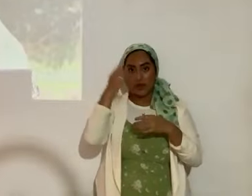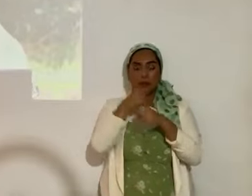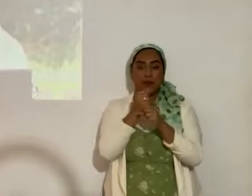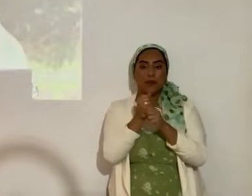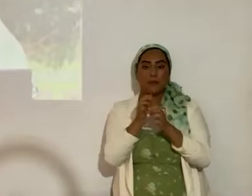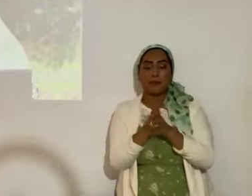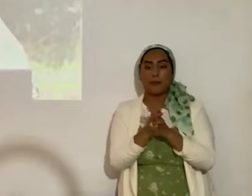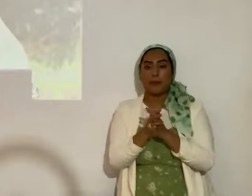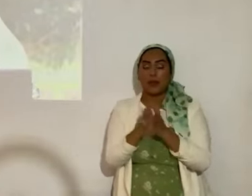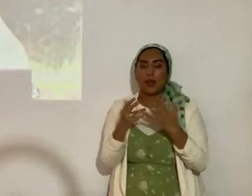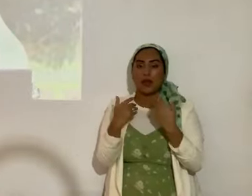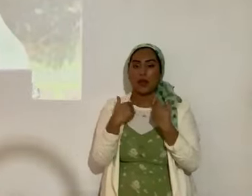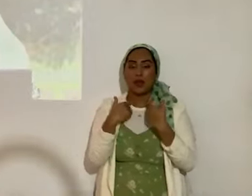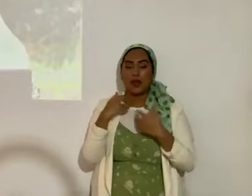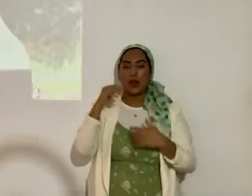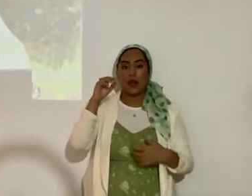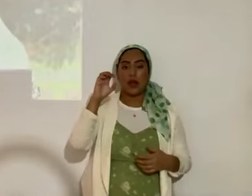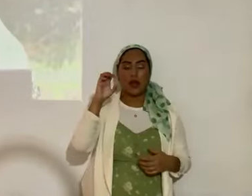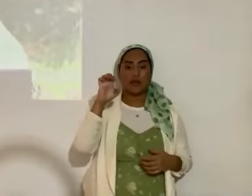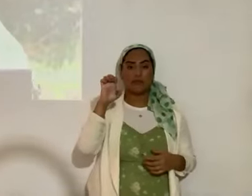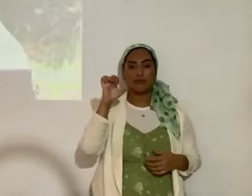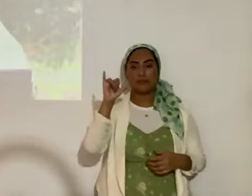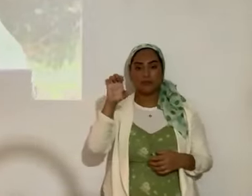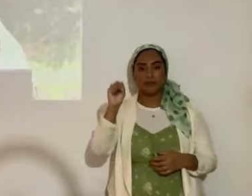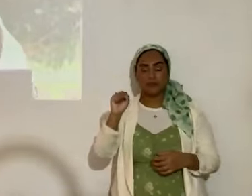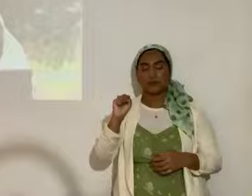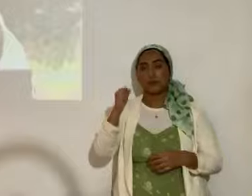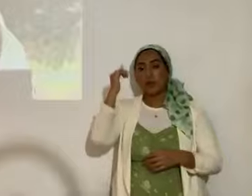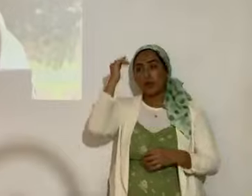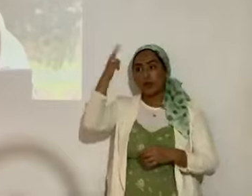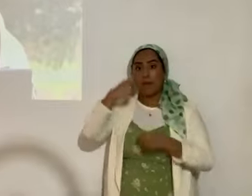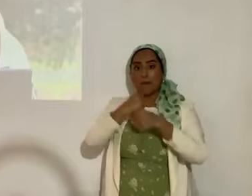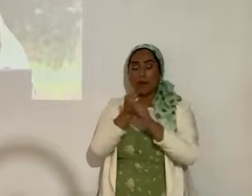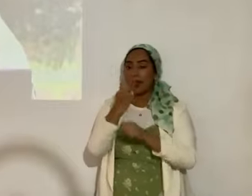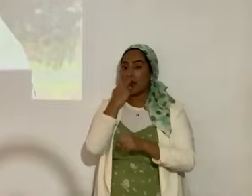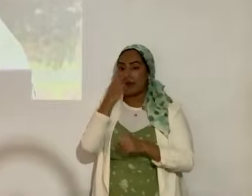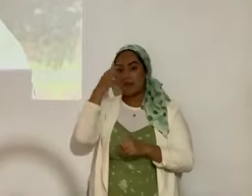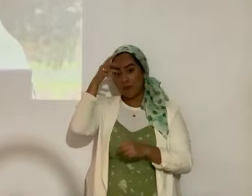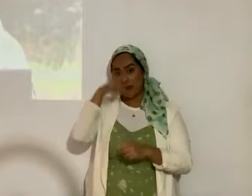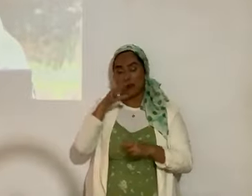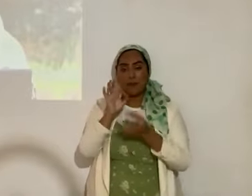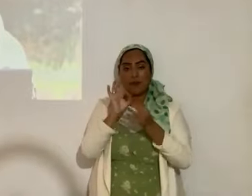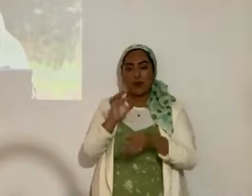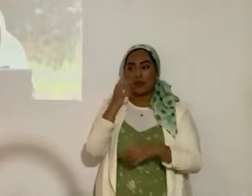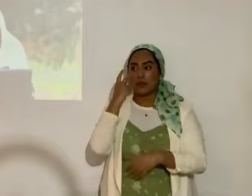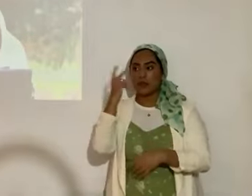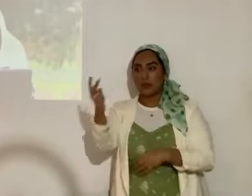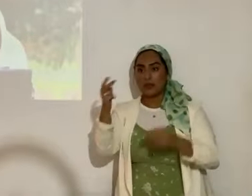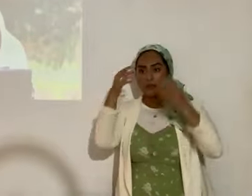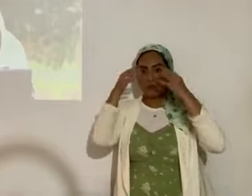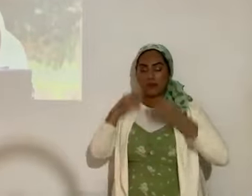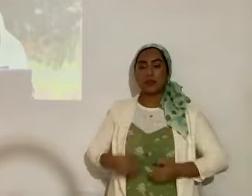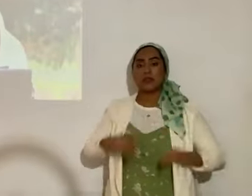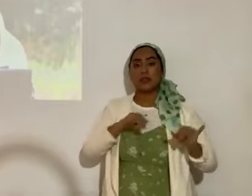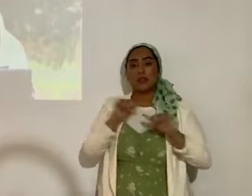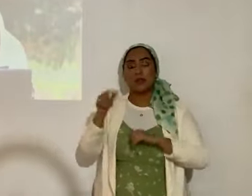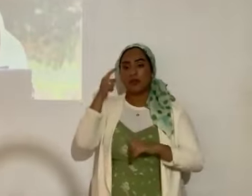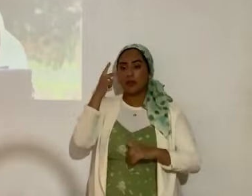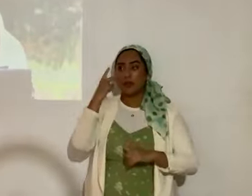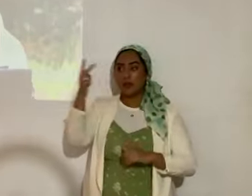hay ojo en hebreo los ojos al hombre perfecto para ver físicamente y también para